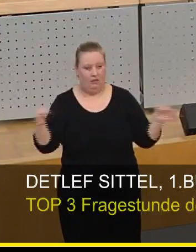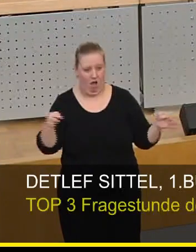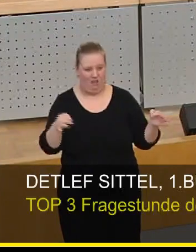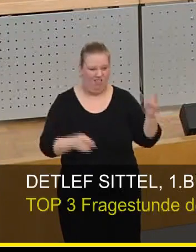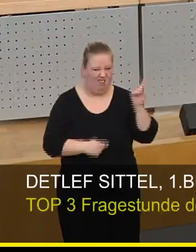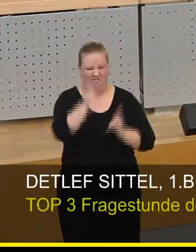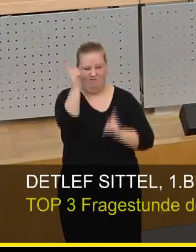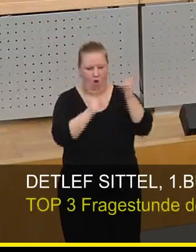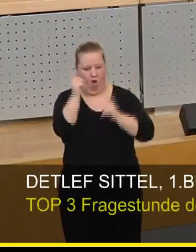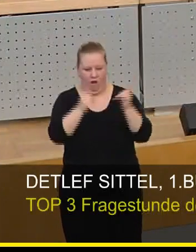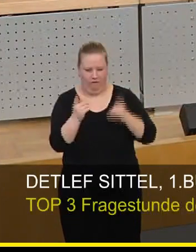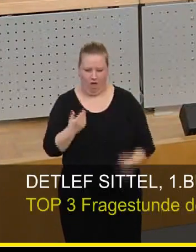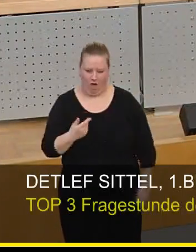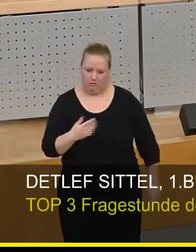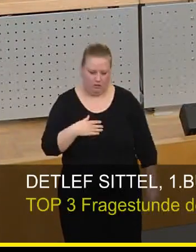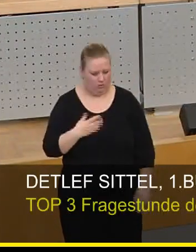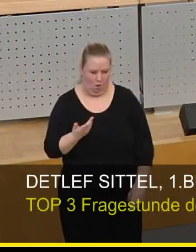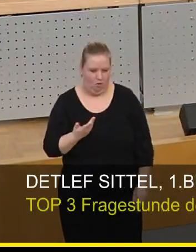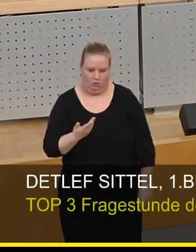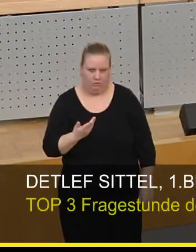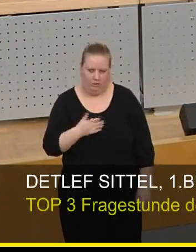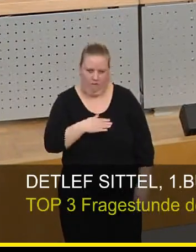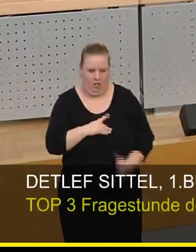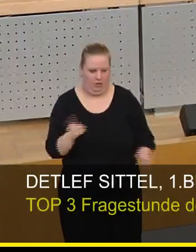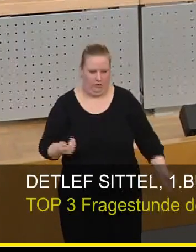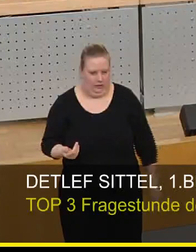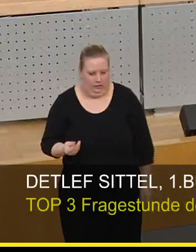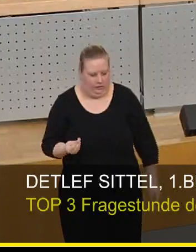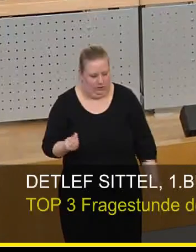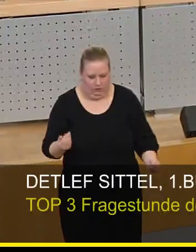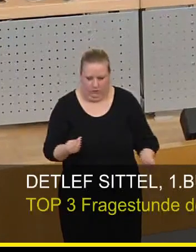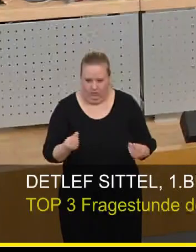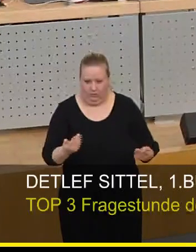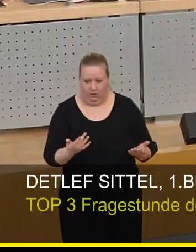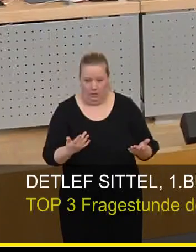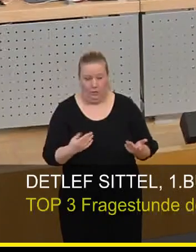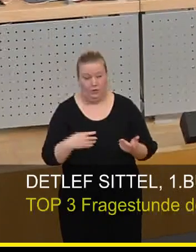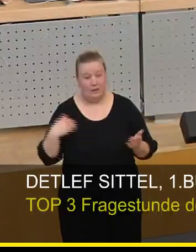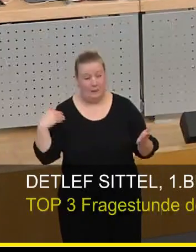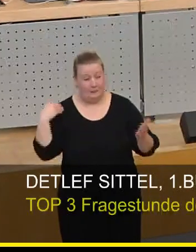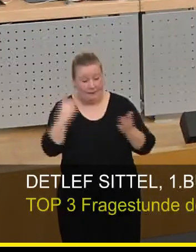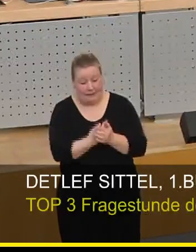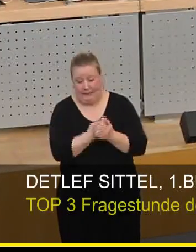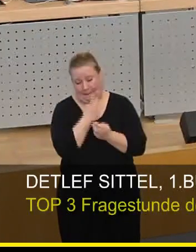ich genauso als Geschmack wie prioritätlos. Es ist nach dem Kenntnisstand, den wir haben, auf der